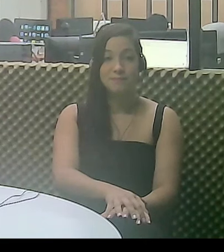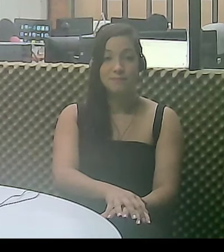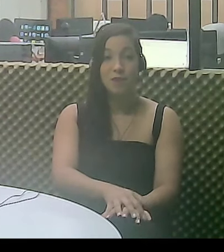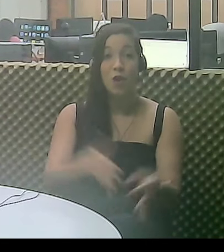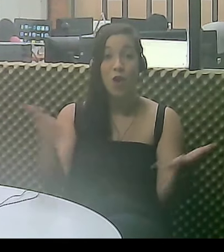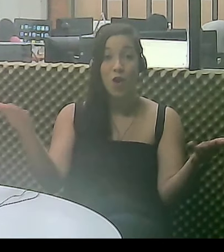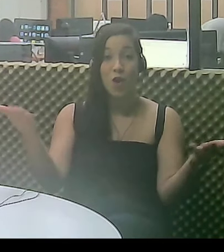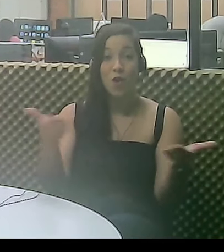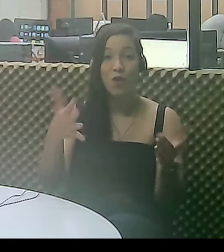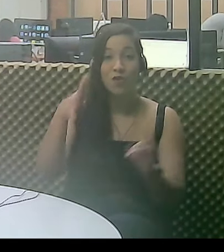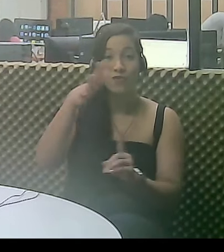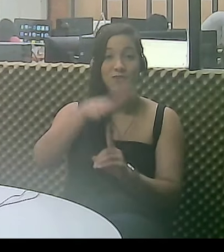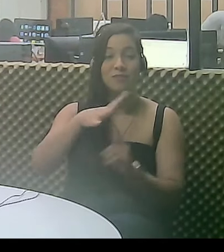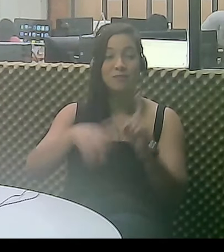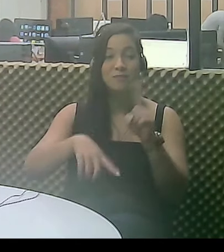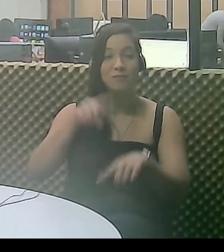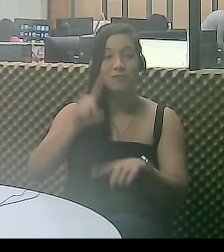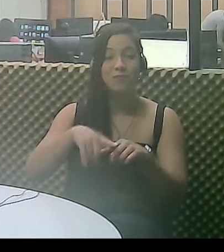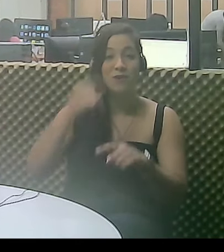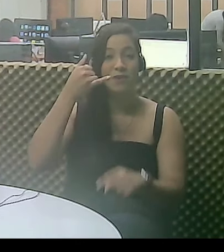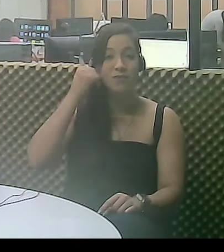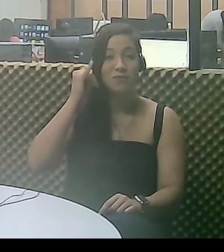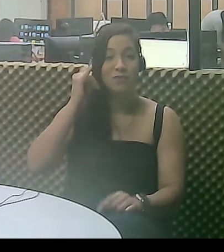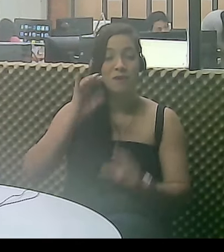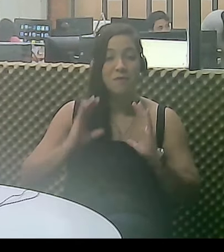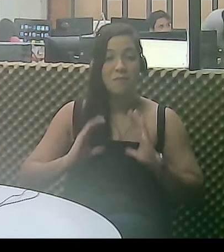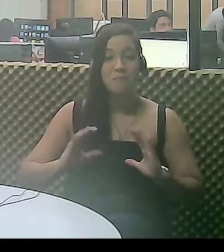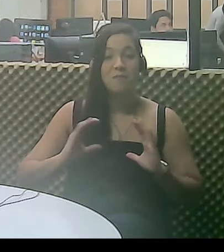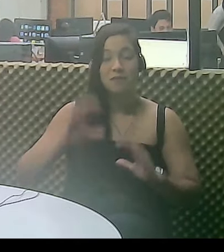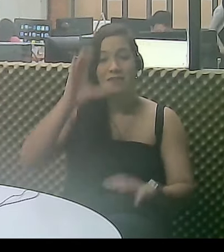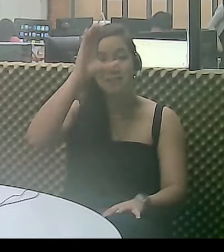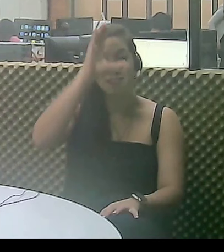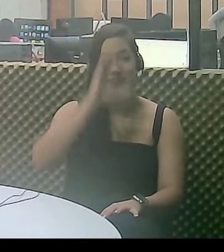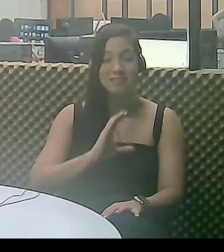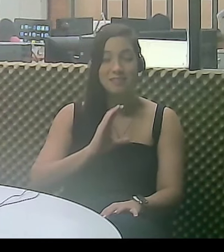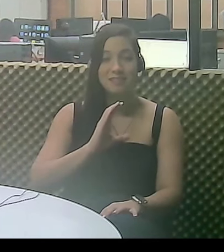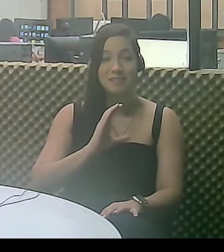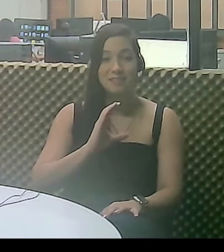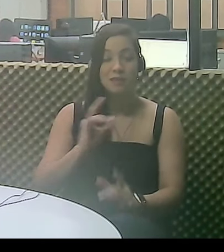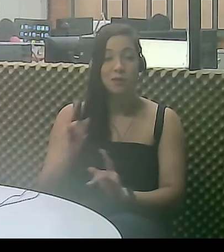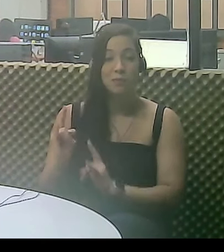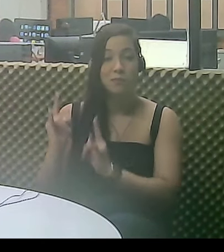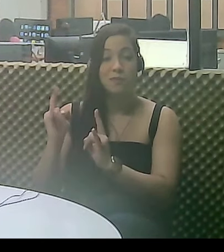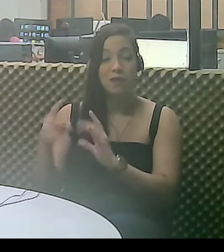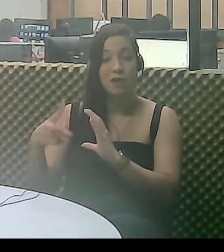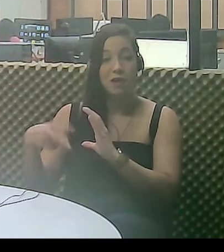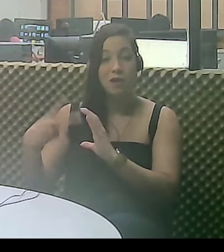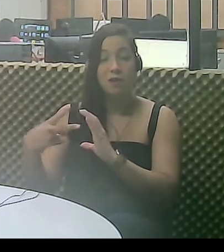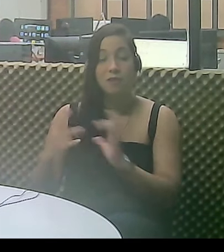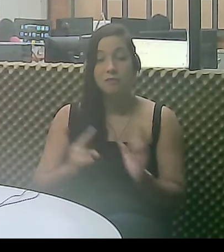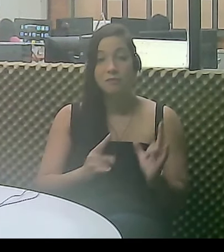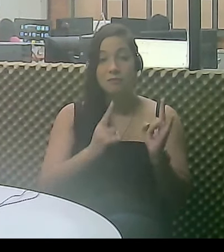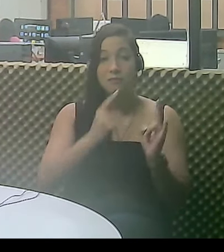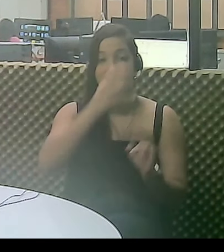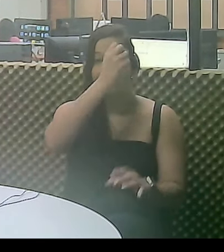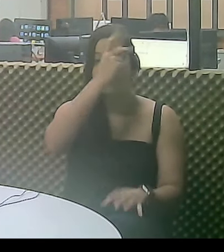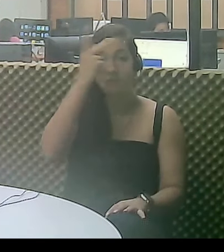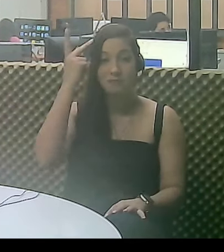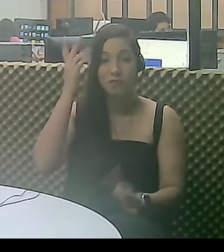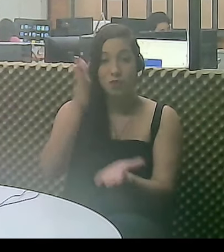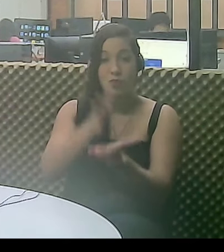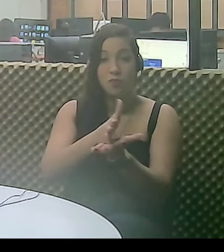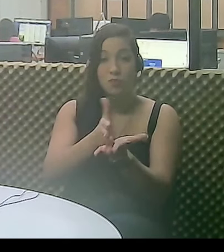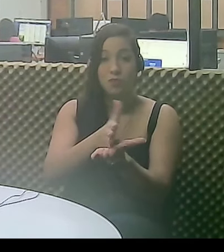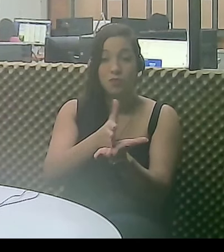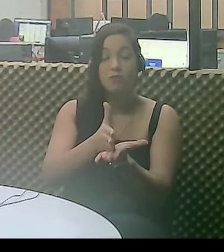Hoje é dia de feira de produtos rurais na Praça Cívica. A praça fica entre os prédios da Prefeitura e da Câmara Municipal.